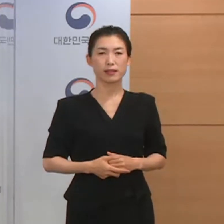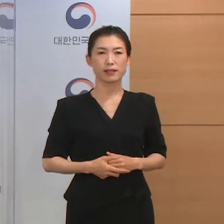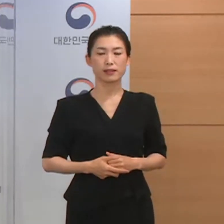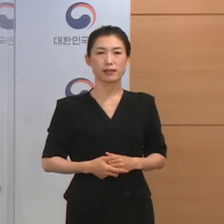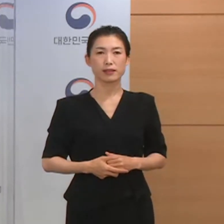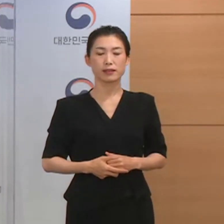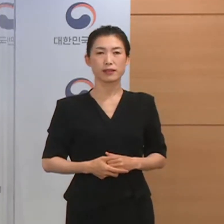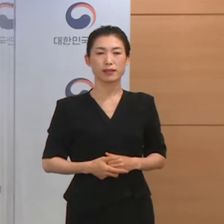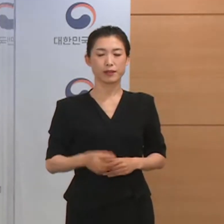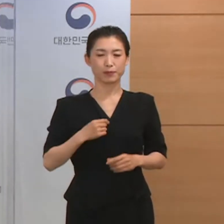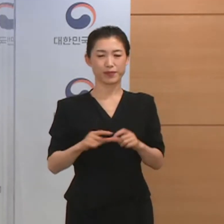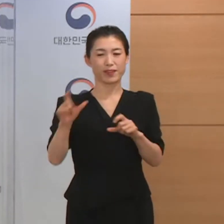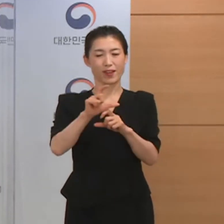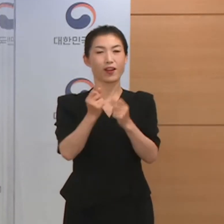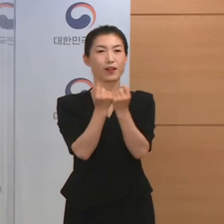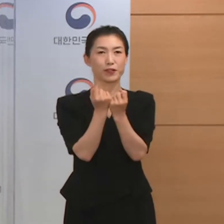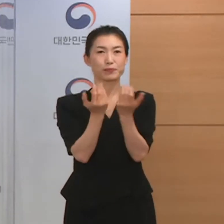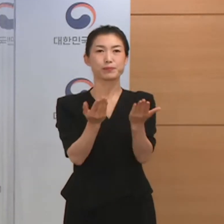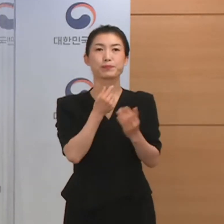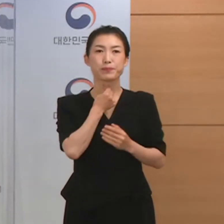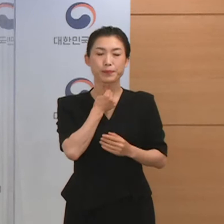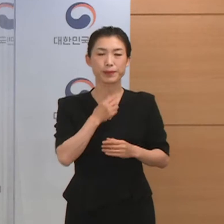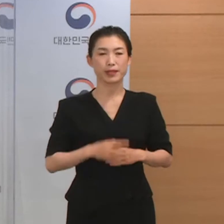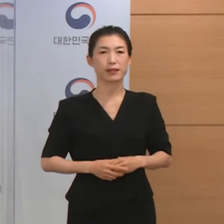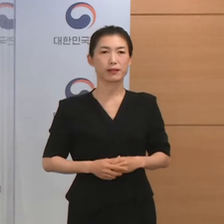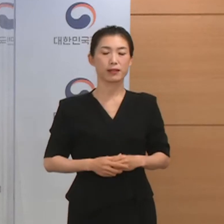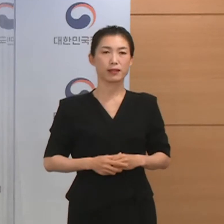네. 추가 답변 드리겠습니다.